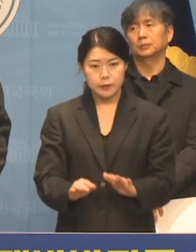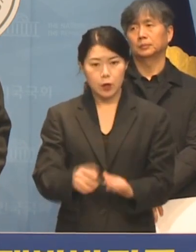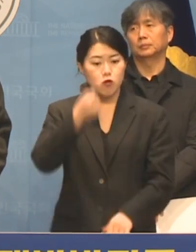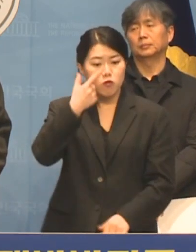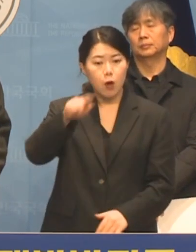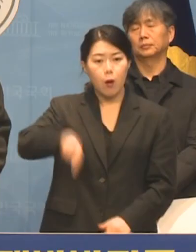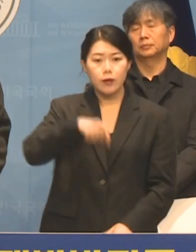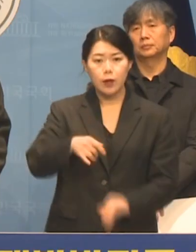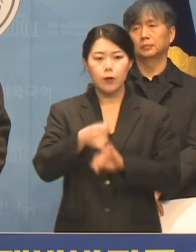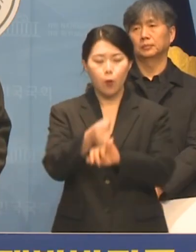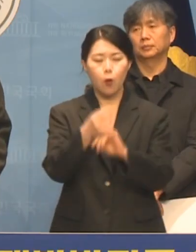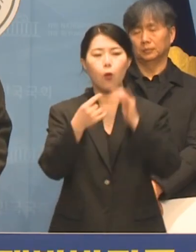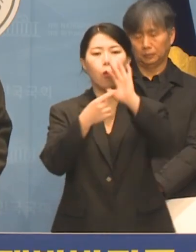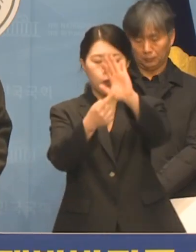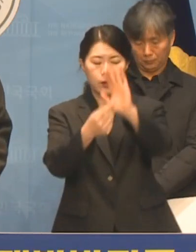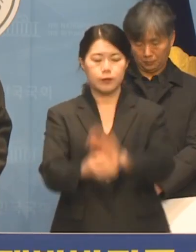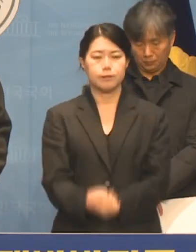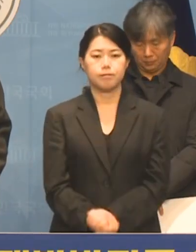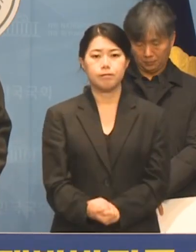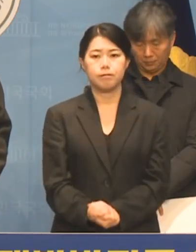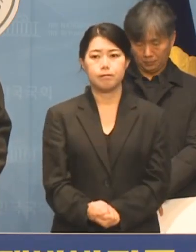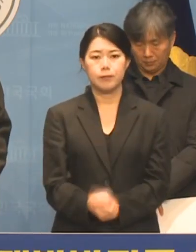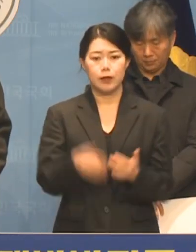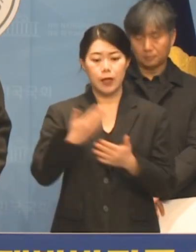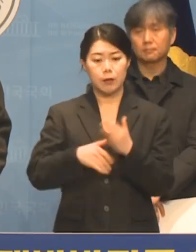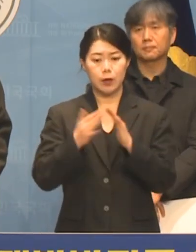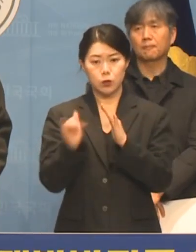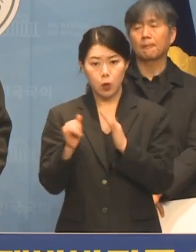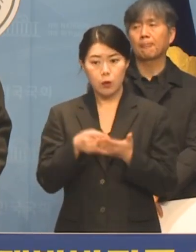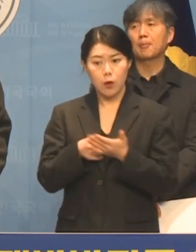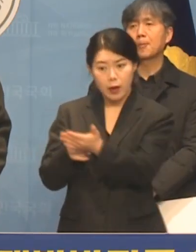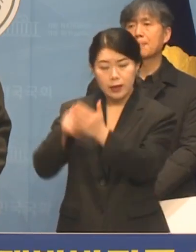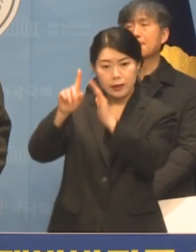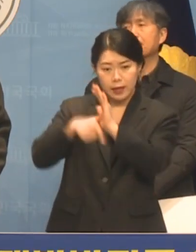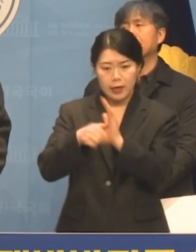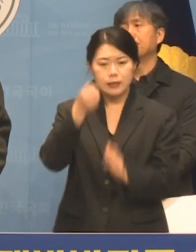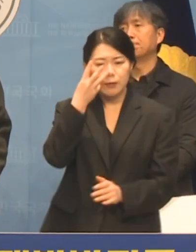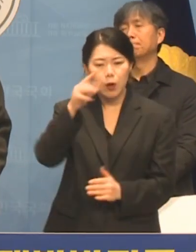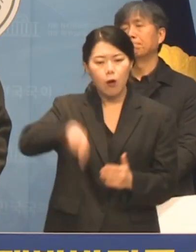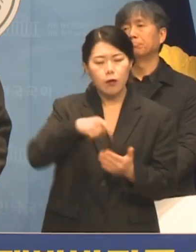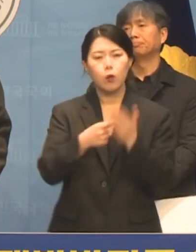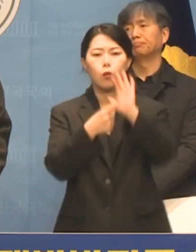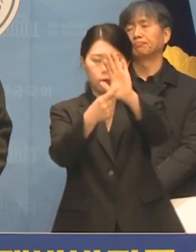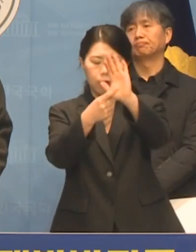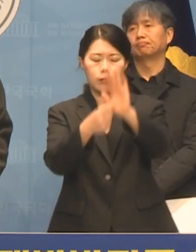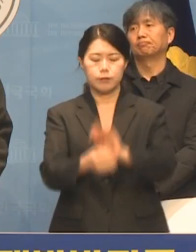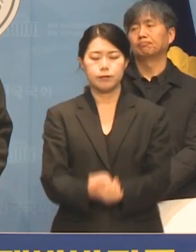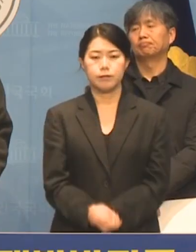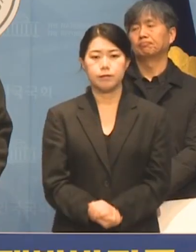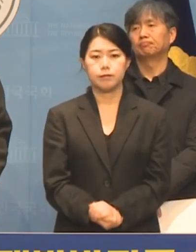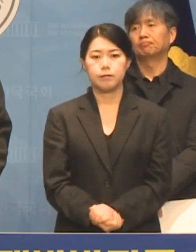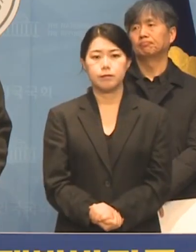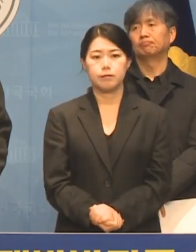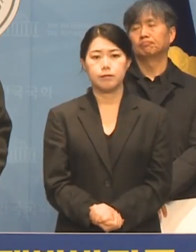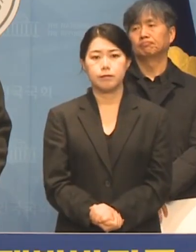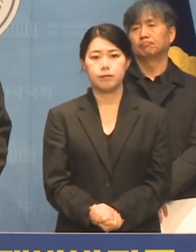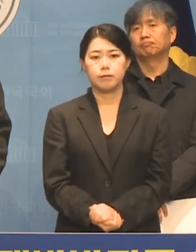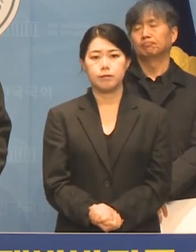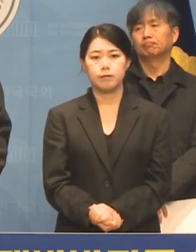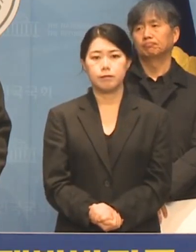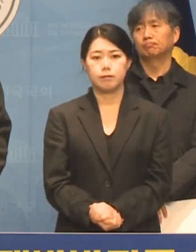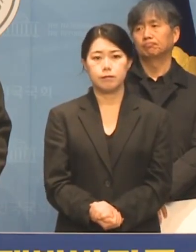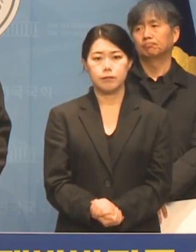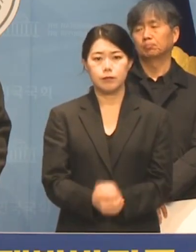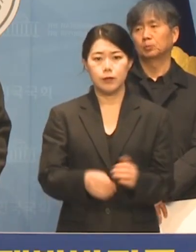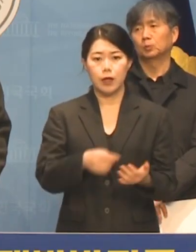6개월 이내에 의무적으로 공개를 하고 유가족에게 요청할 경우에 3개월 이내에 공개를 해라라는 내용을 담고 있습니다.